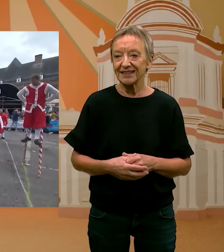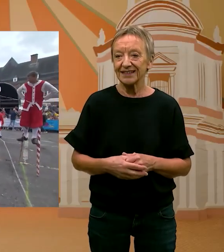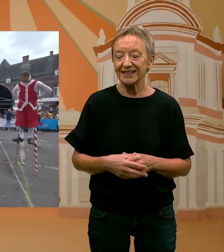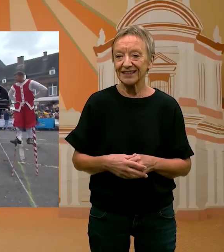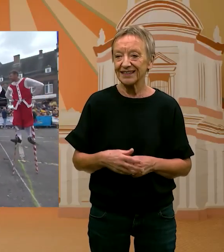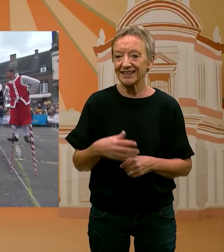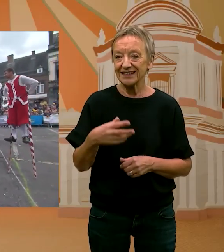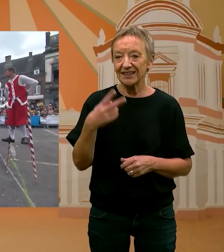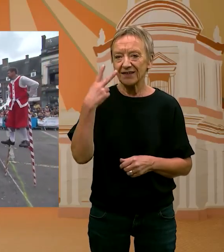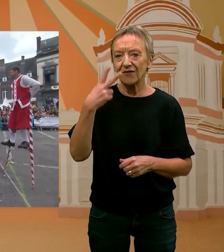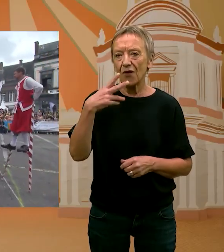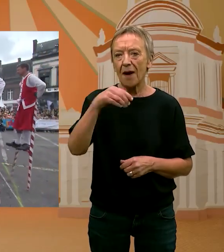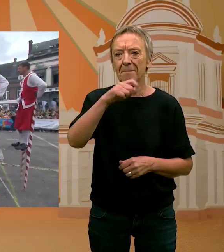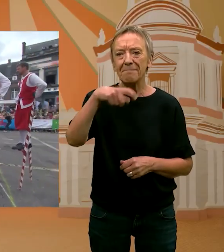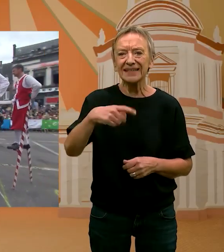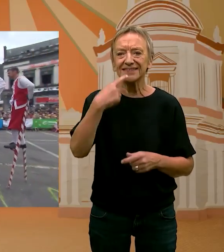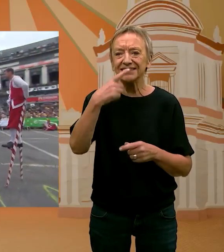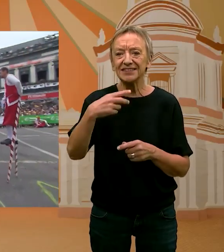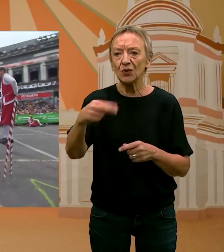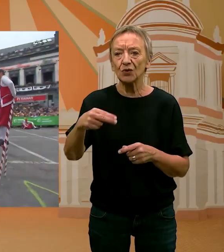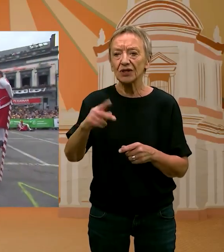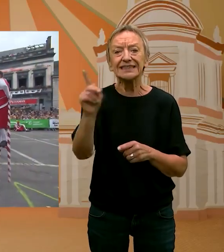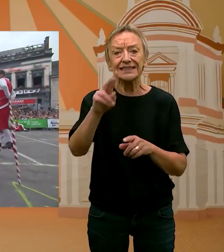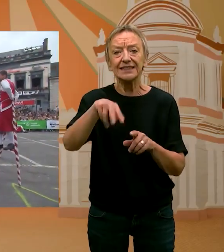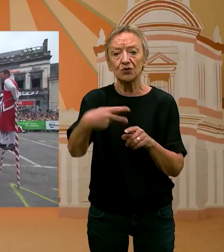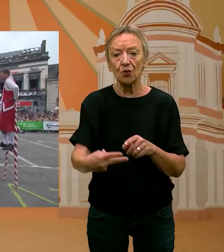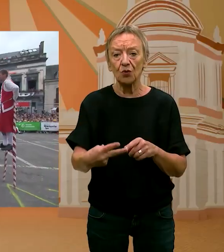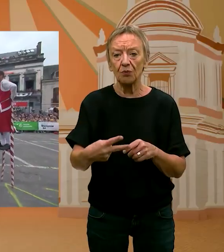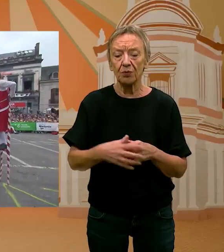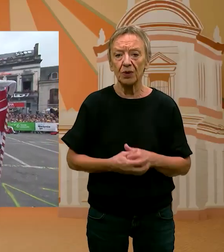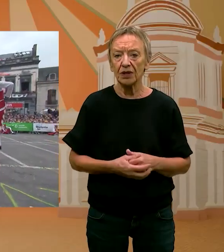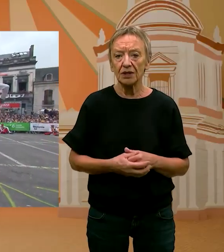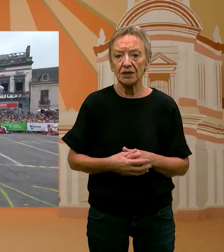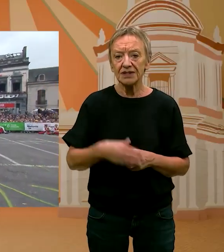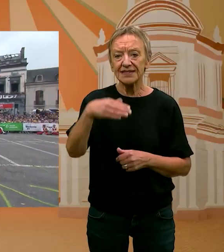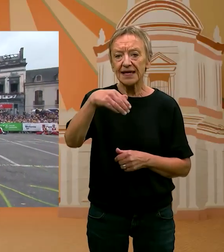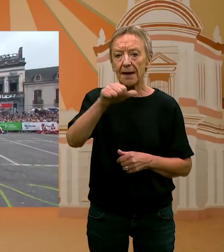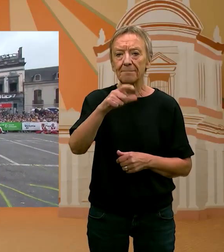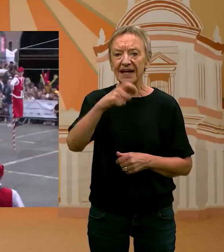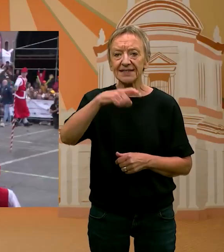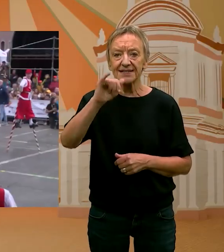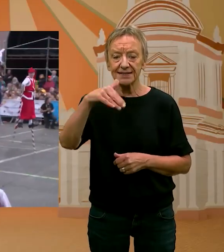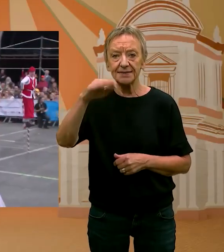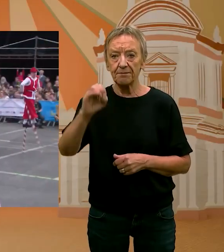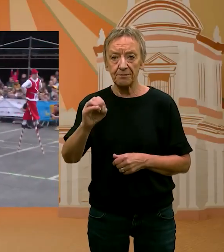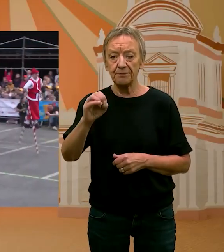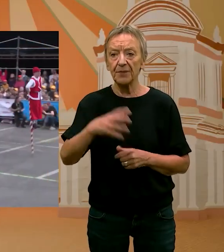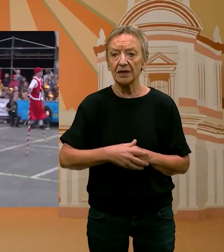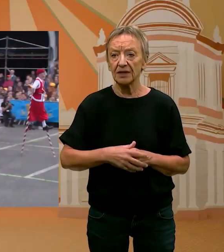Pascal, il a fait sa génuflexion. Qui est tombé là? C'est Max Senski. Ok. Donc forcément, il était tout seul, son frère est tombé juste avant, mais il a perdu son